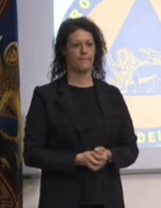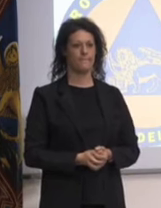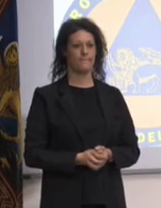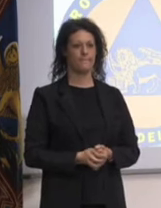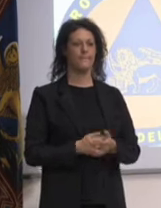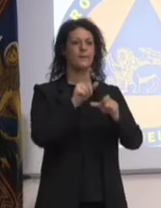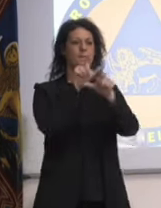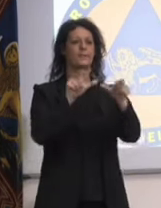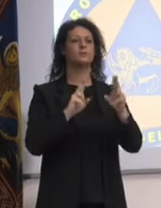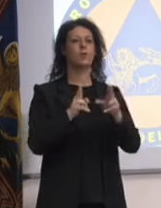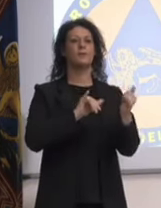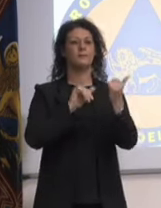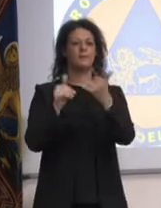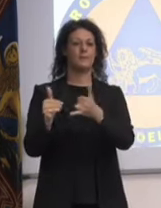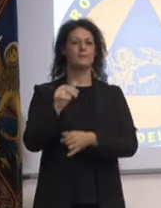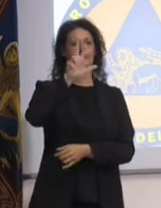I dimessi sono